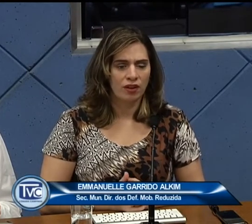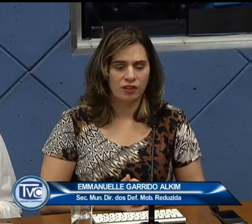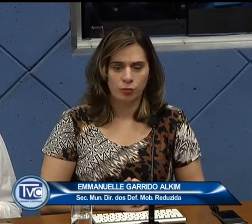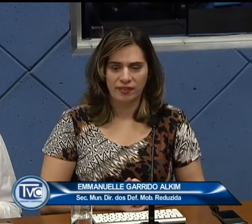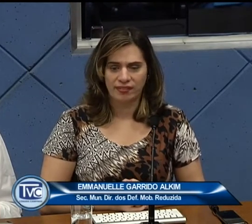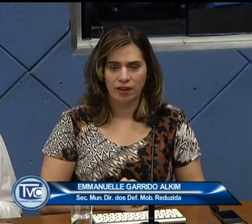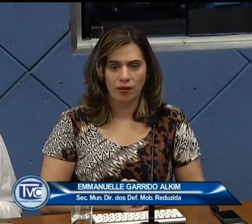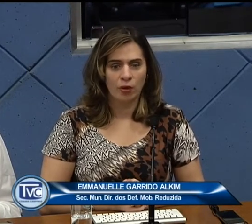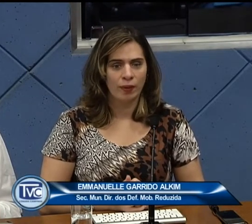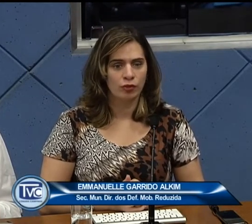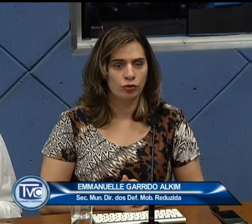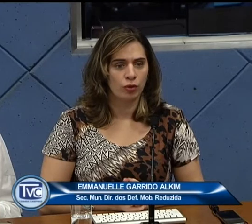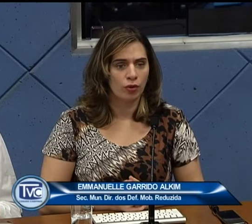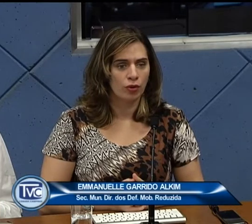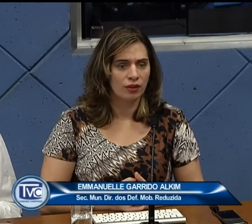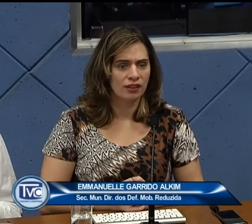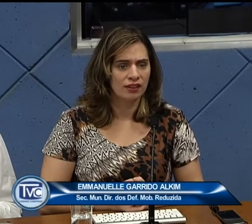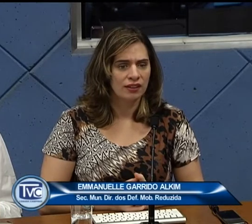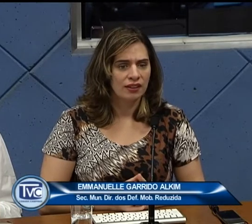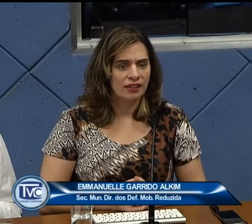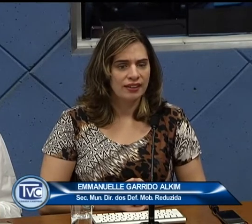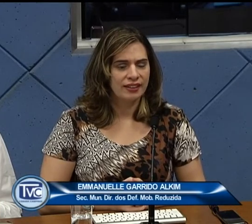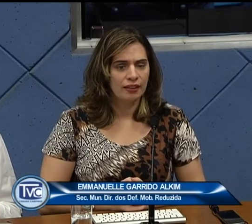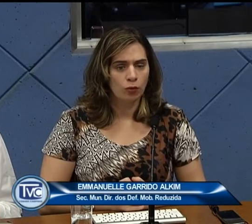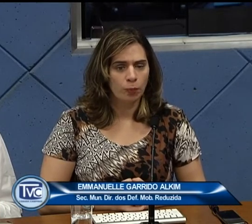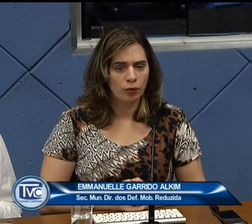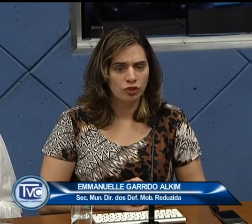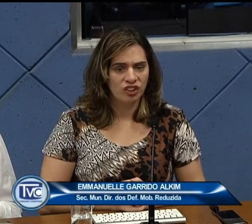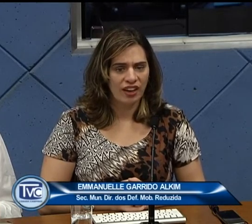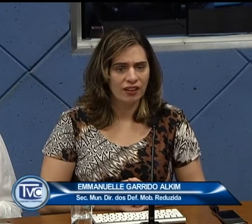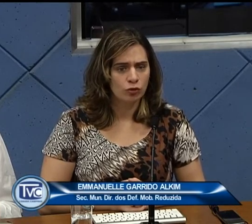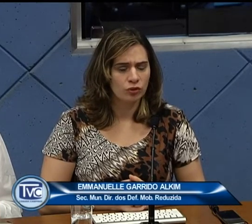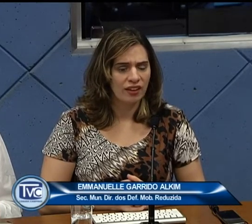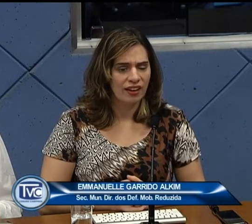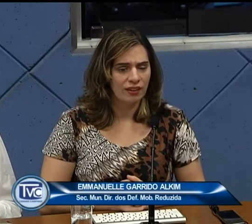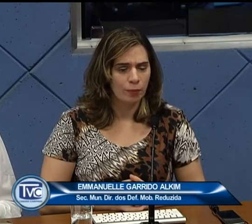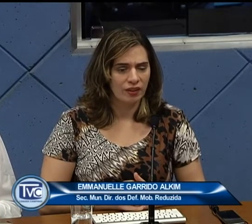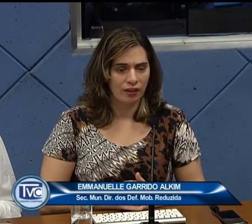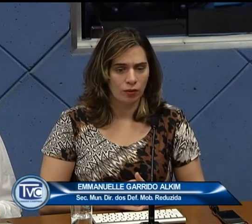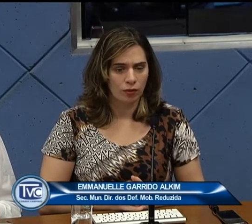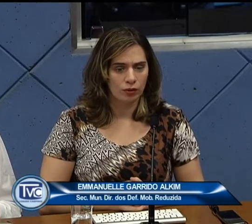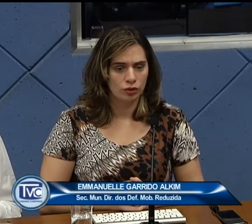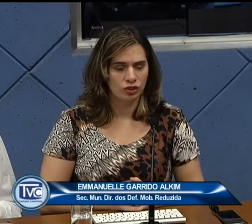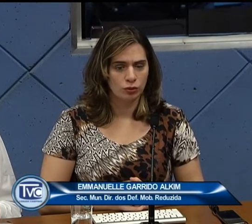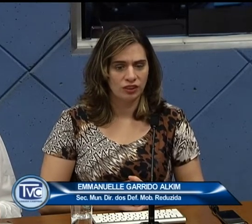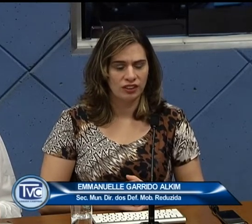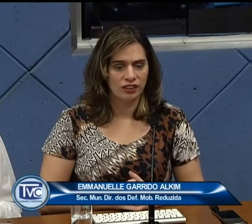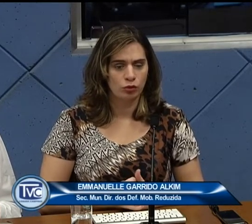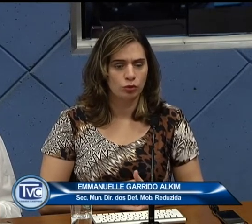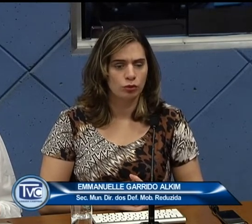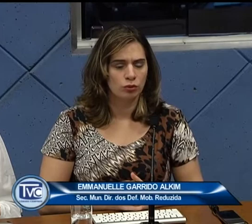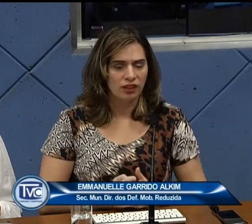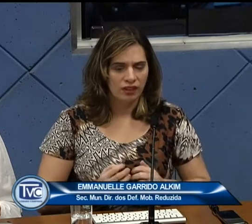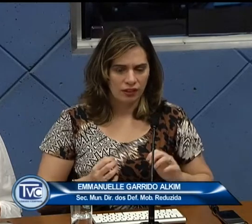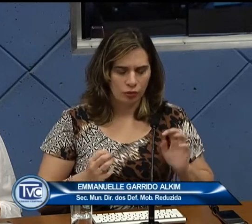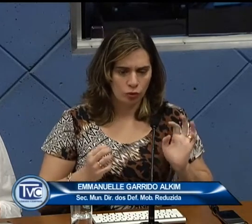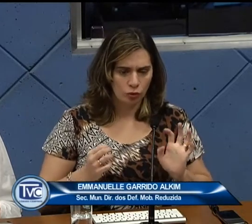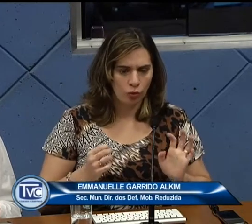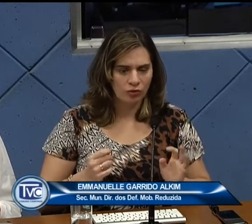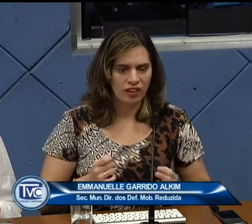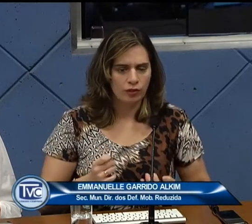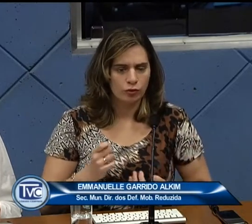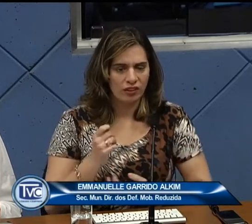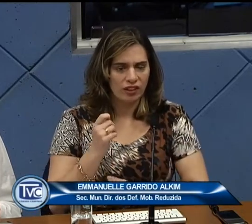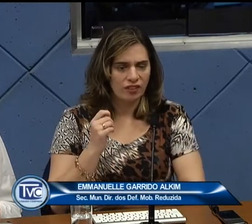uma escola especial, é uma escola que o projeto dela pedagógico e todo